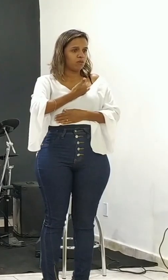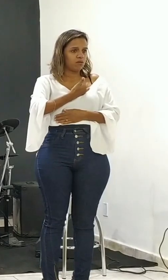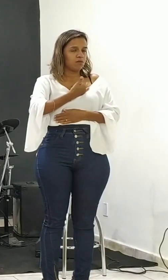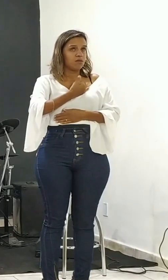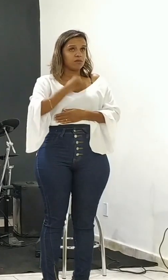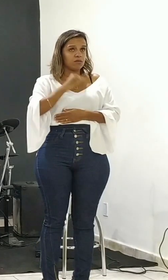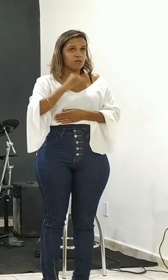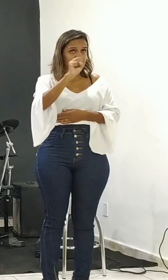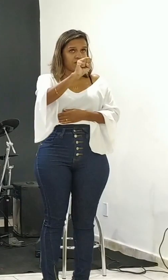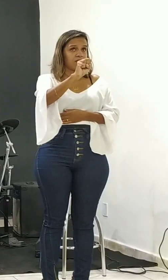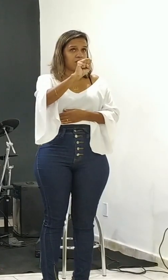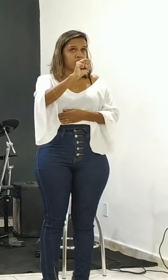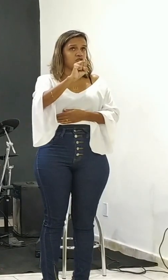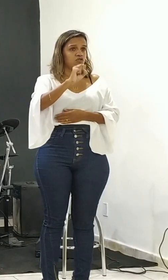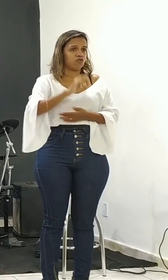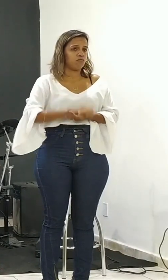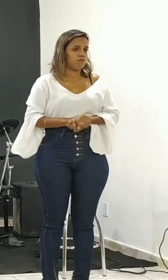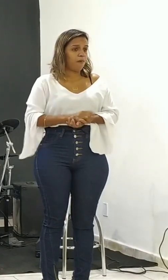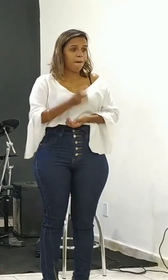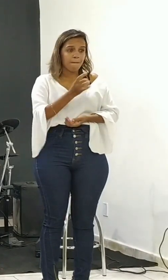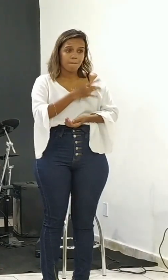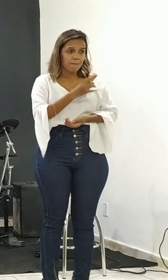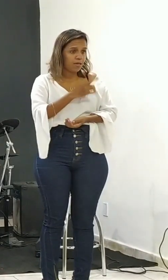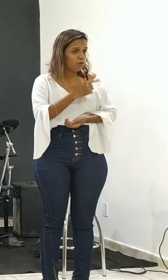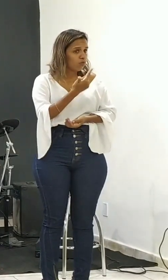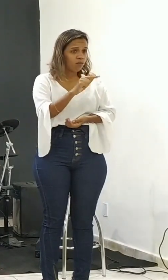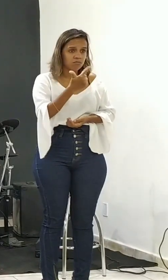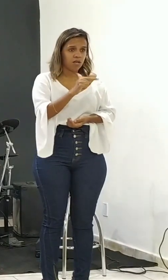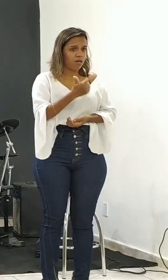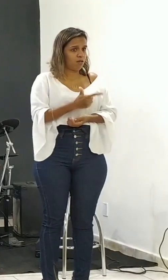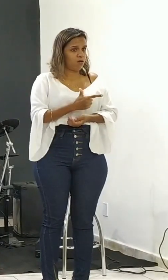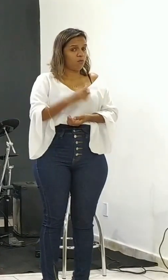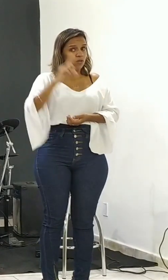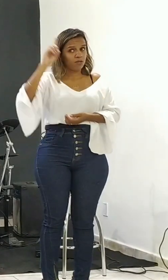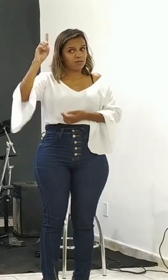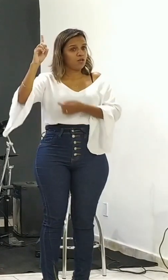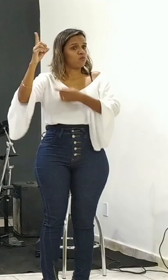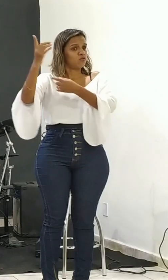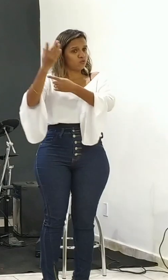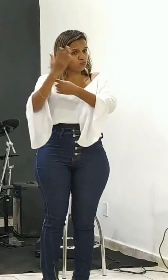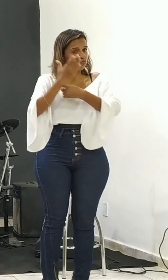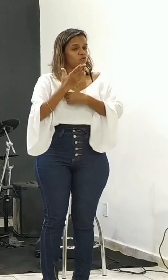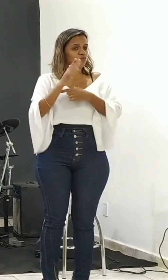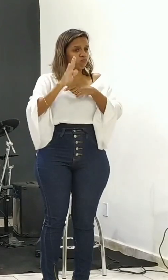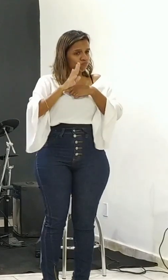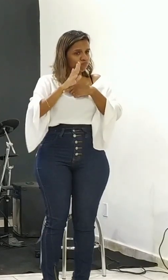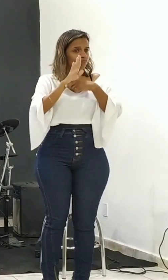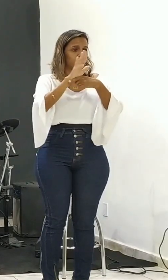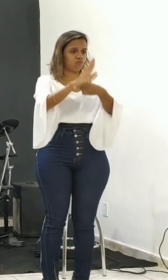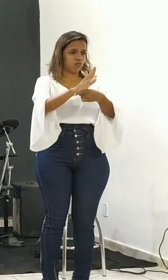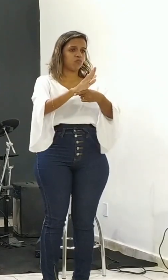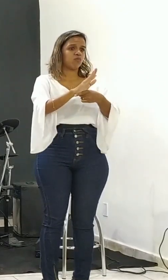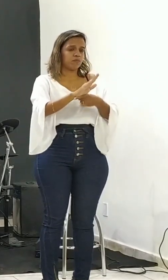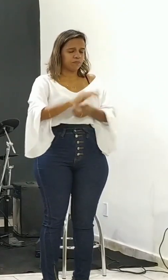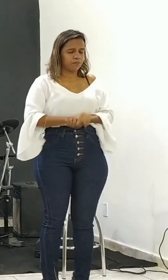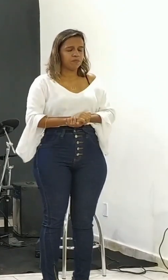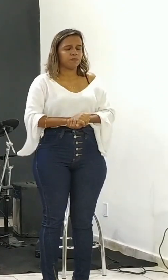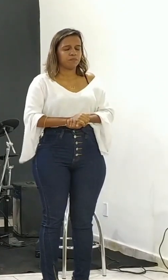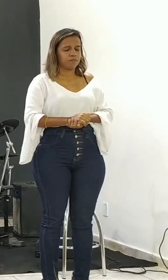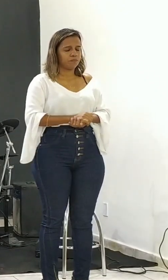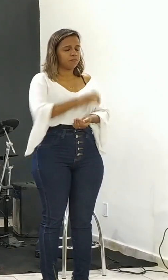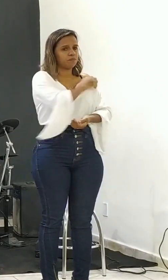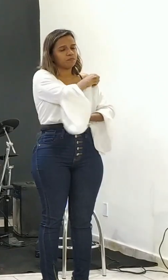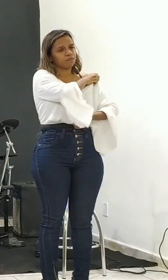Ele falou para mim naquele momento, não temas, porque eu sou contigo. Aleluia! É